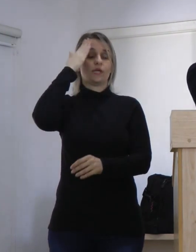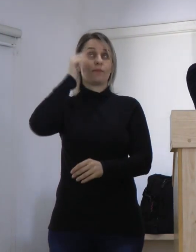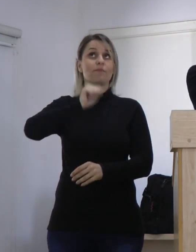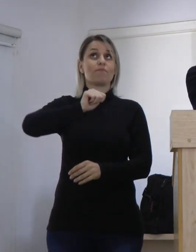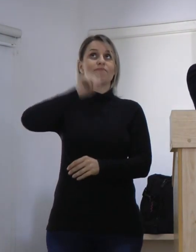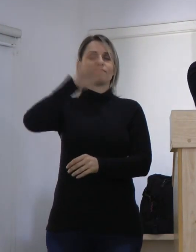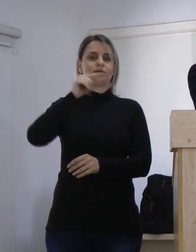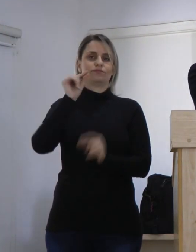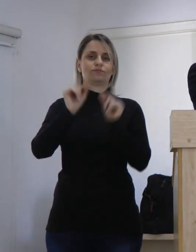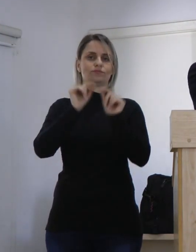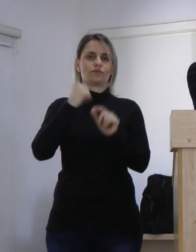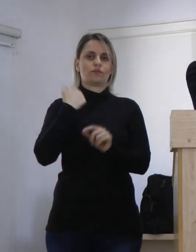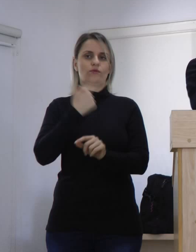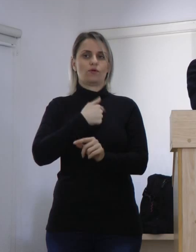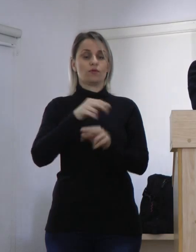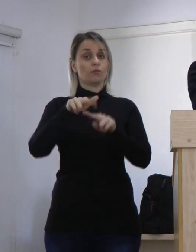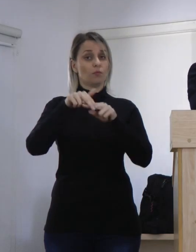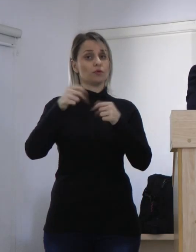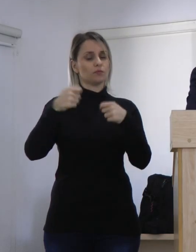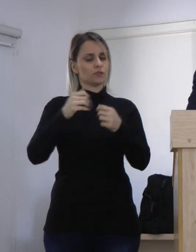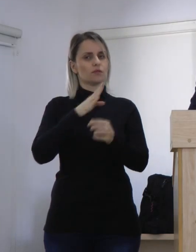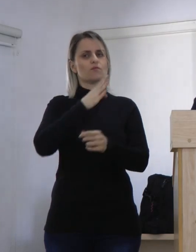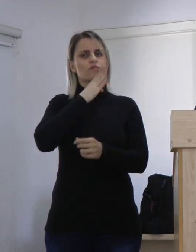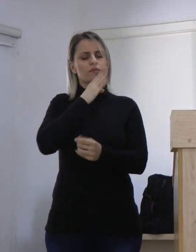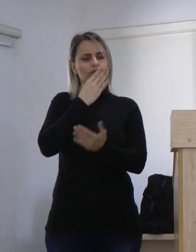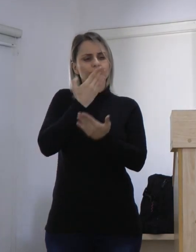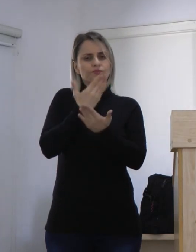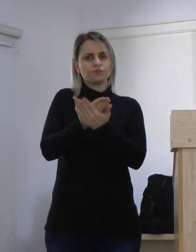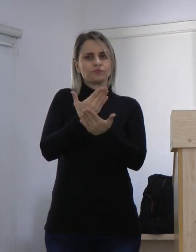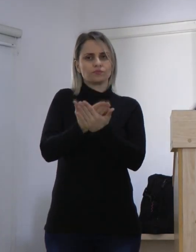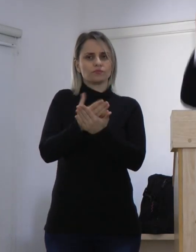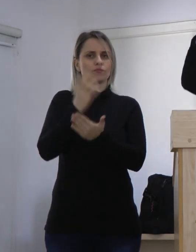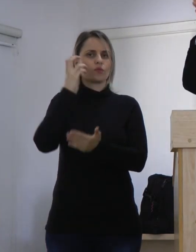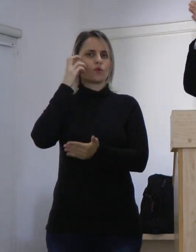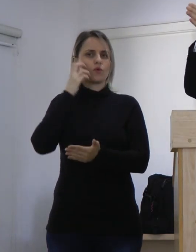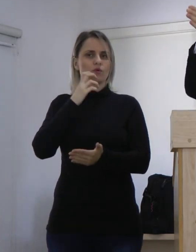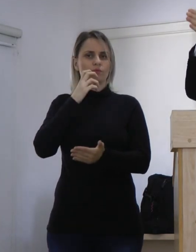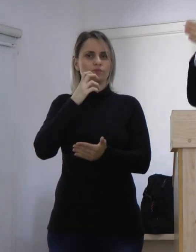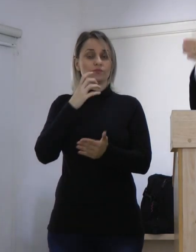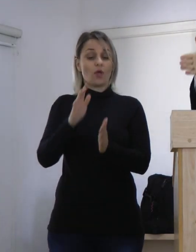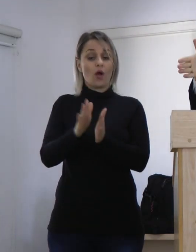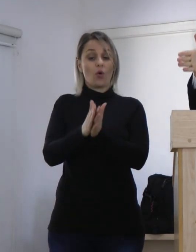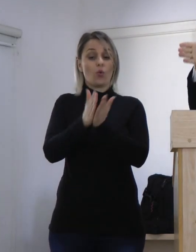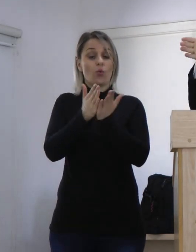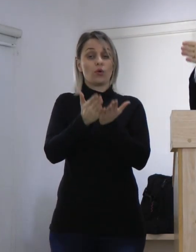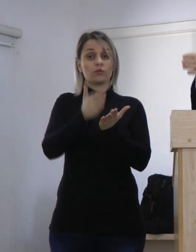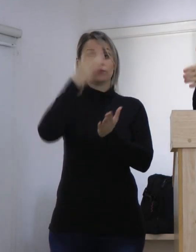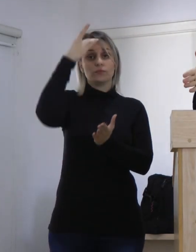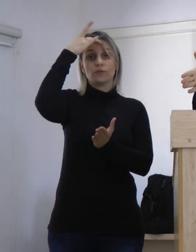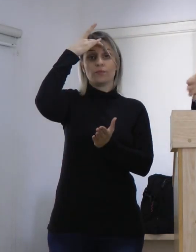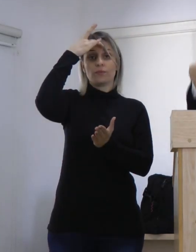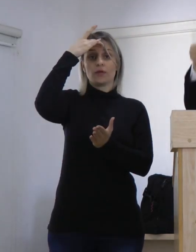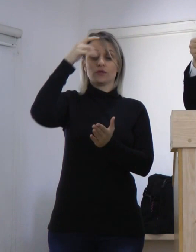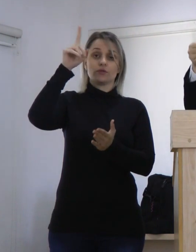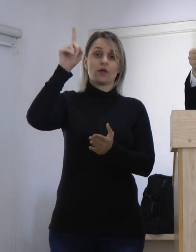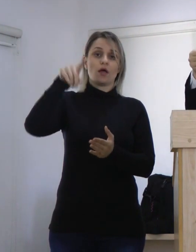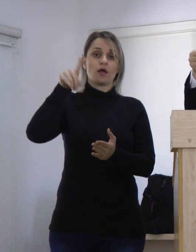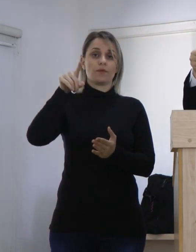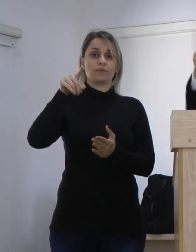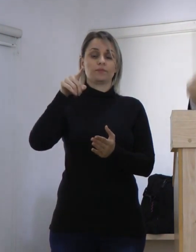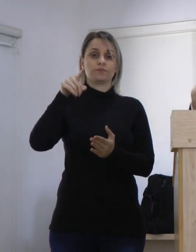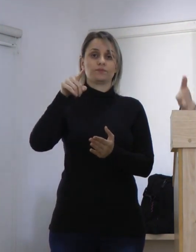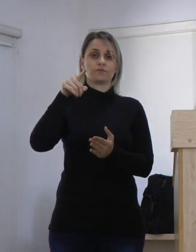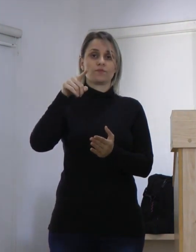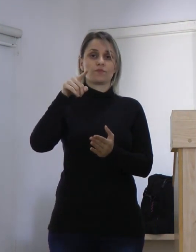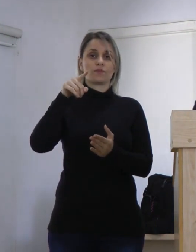precisamos conhecer e estudar Allan Kardec. O Livro dos Médiuns é o maior tratado sobre paranormalidade e